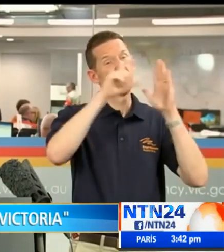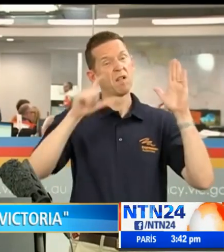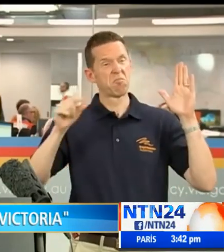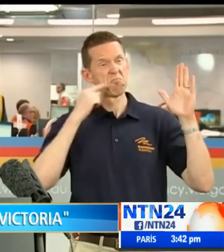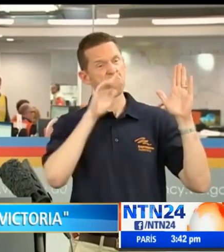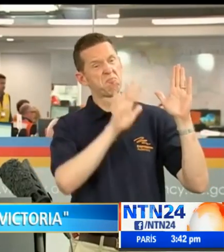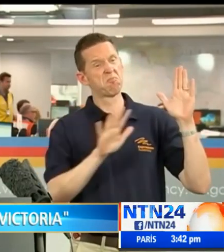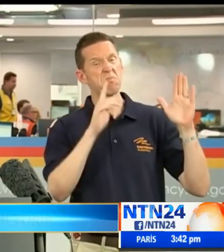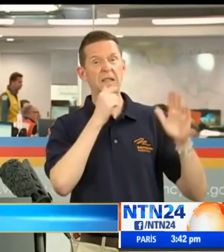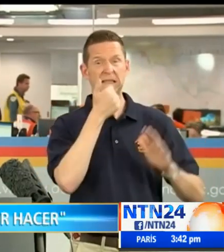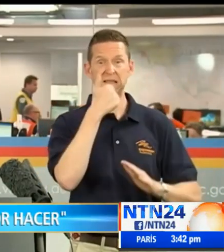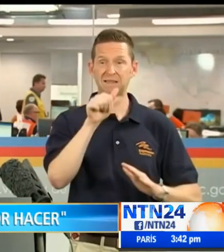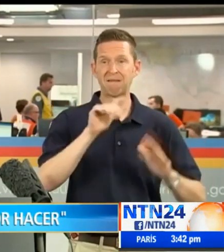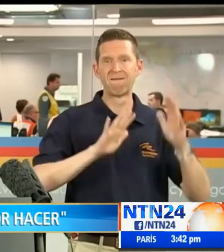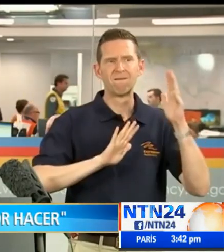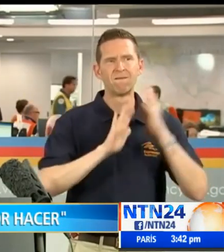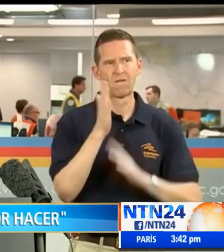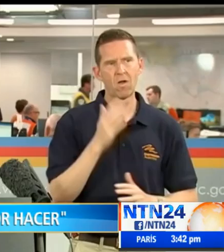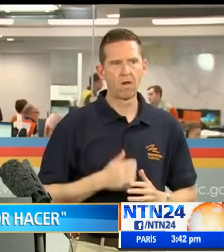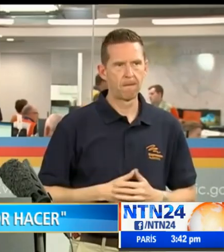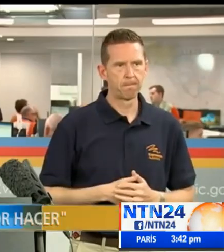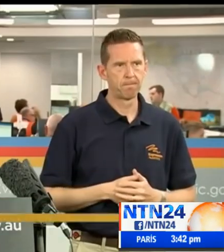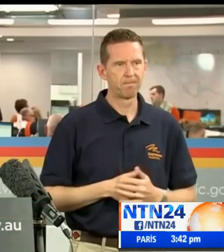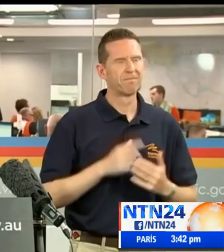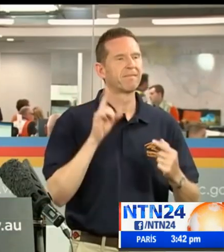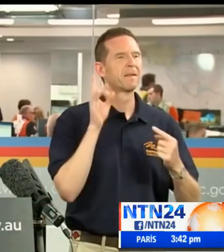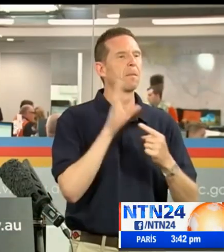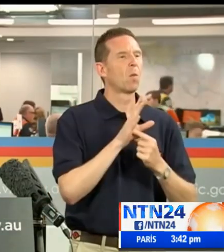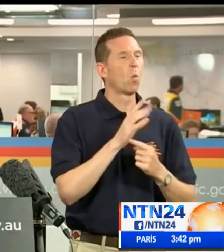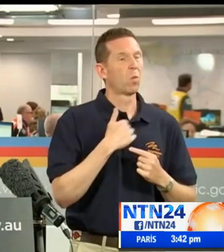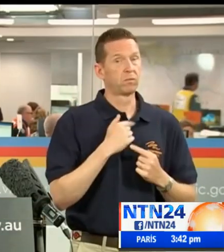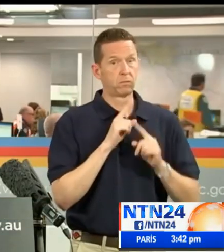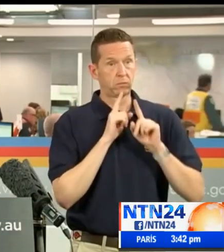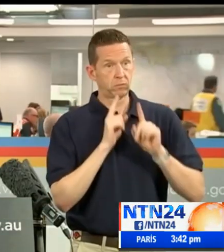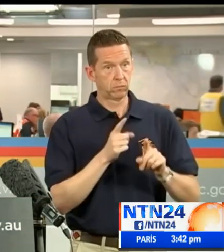de Victoria. Es importante señalar en este momento en particular que aún nos queda mucho por hacer.